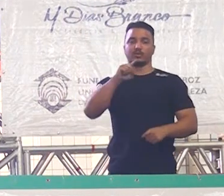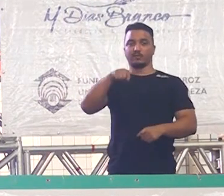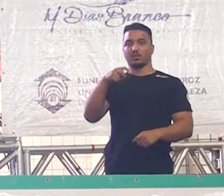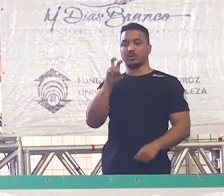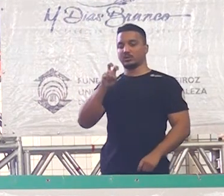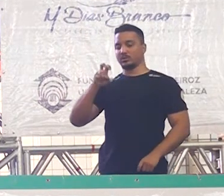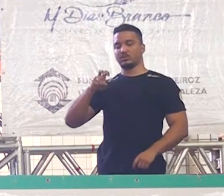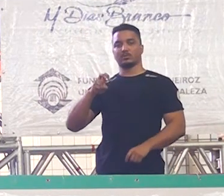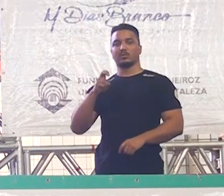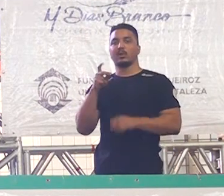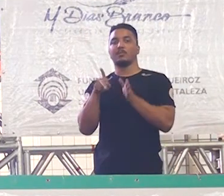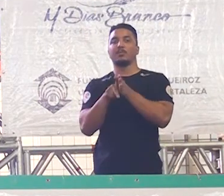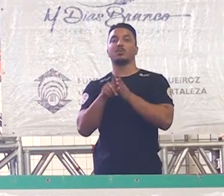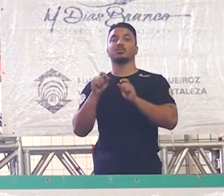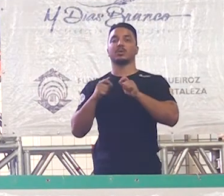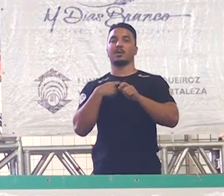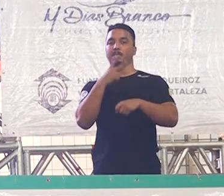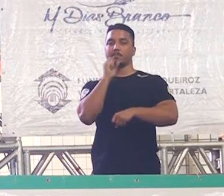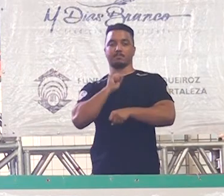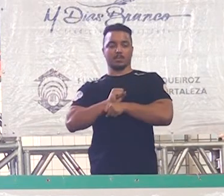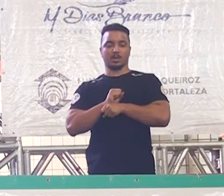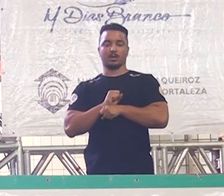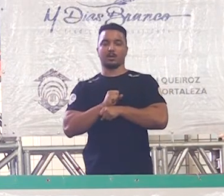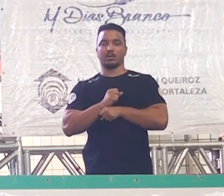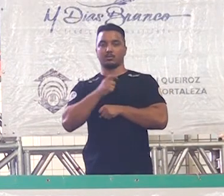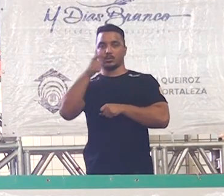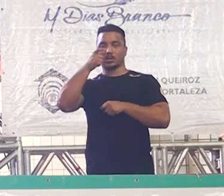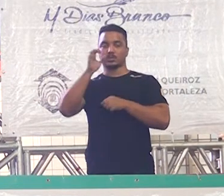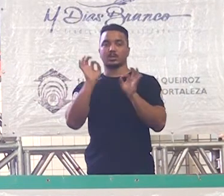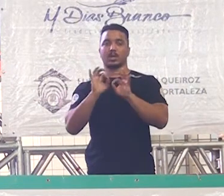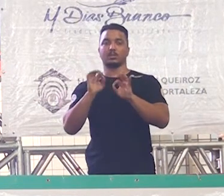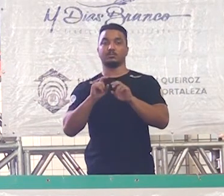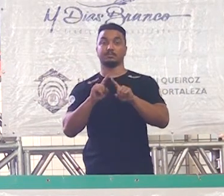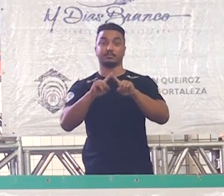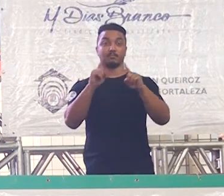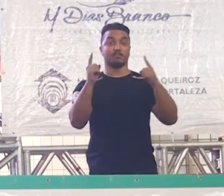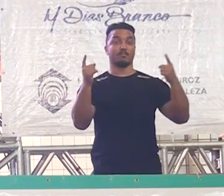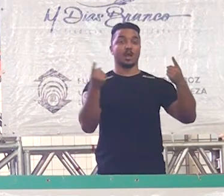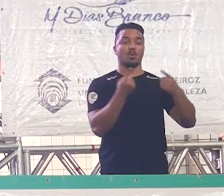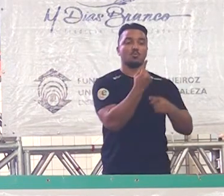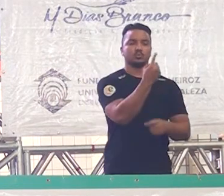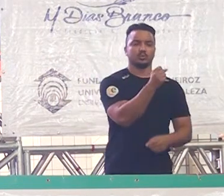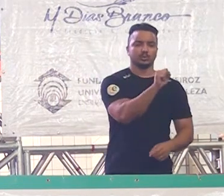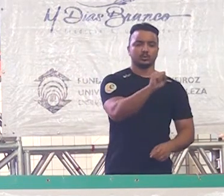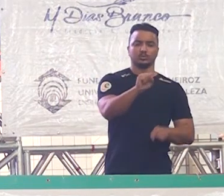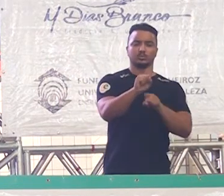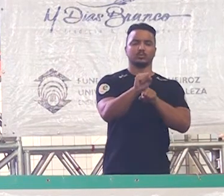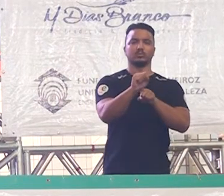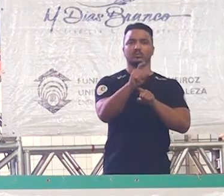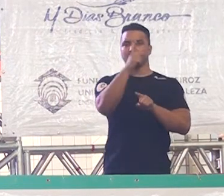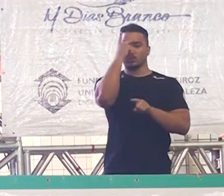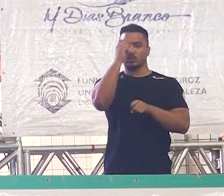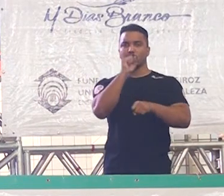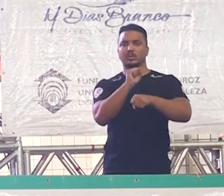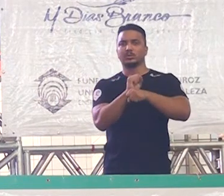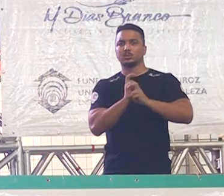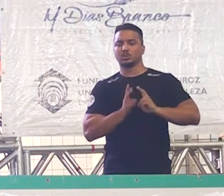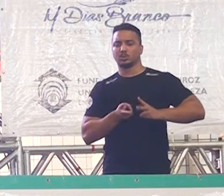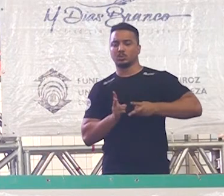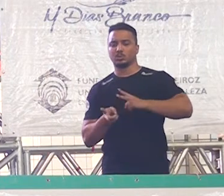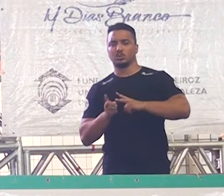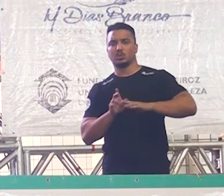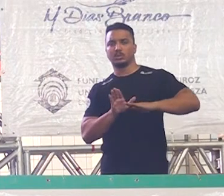22,5 metros para o desatento parar. Porém, durante aquele 1 segundo que o desatento